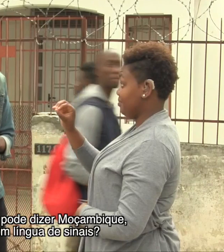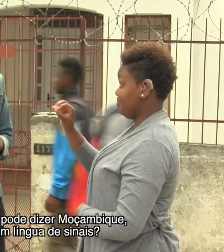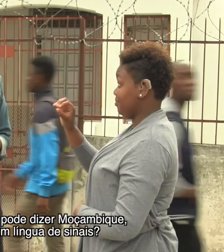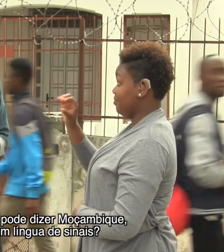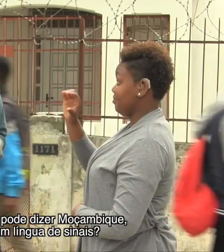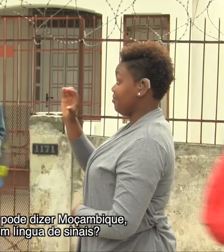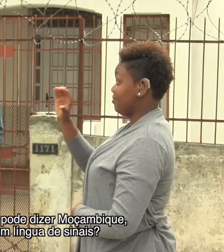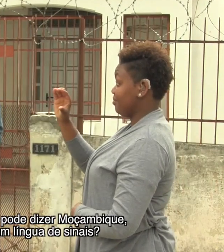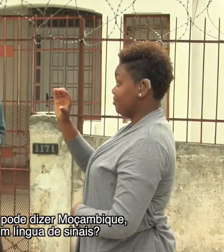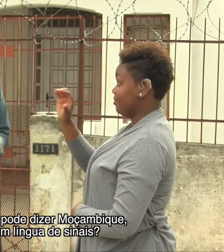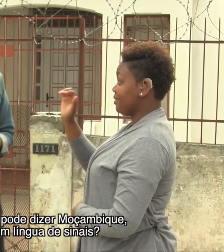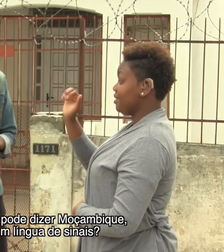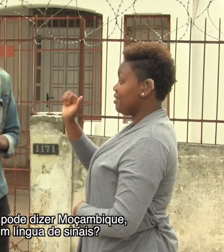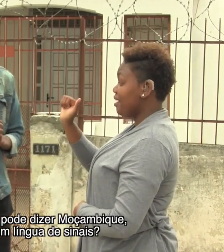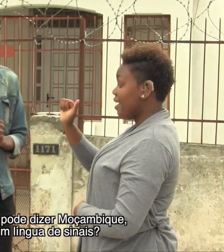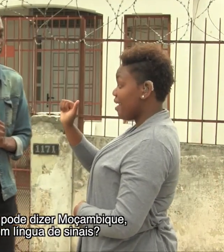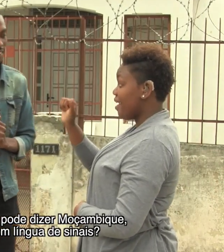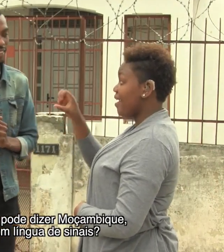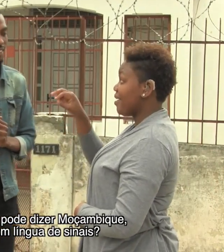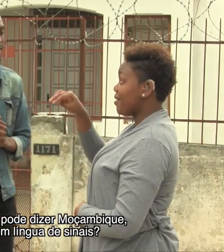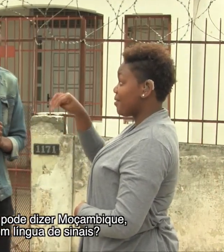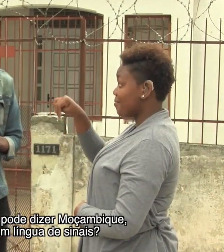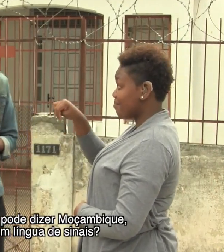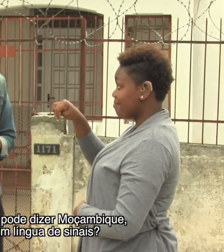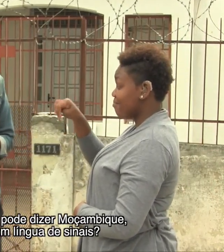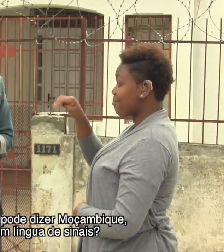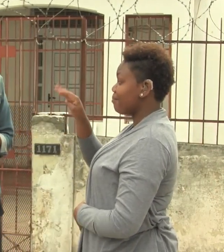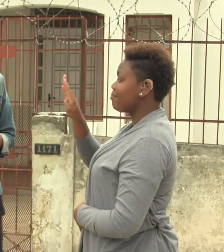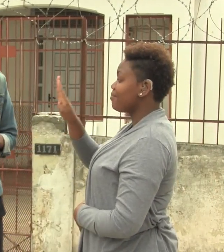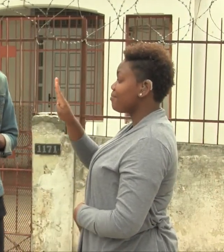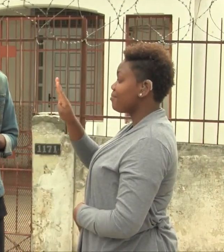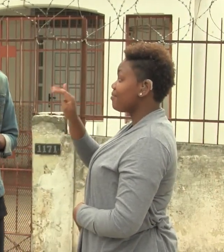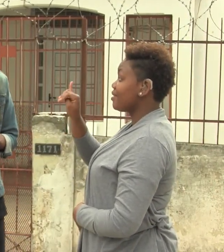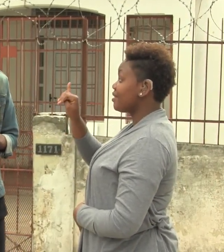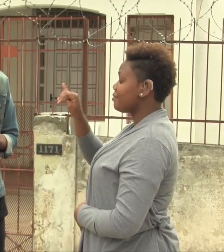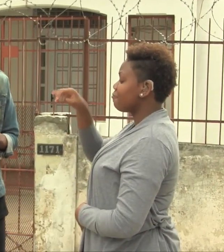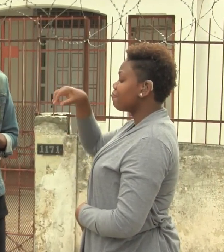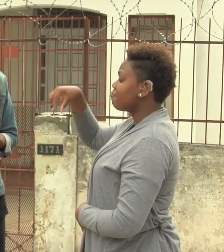Como pode dizer Moçambique em Língua de Sinais?